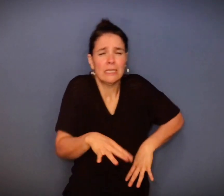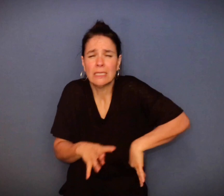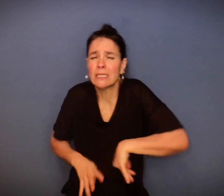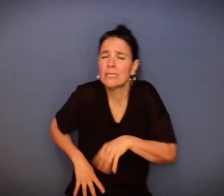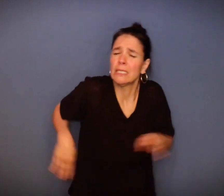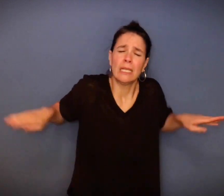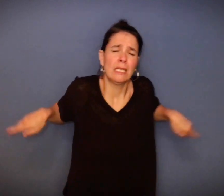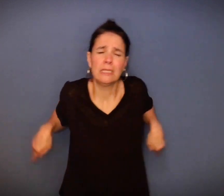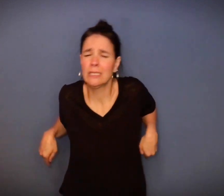Mais à la fin,